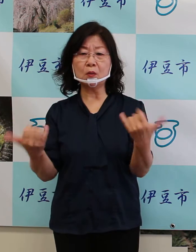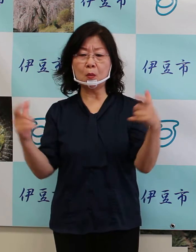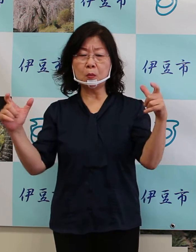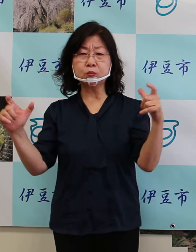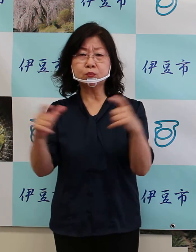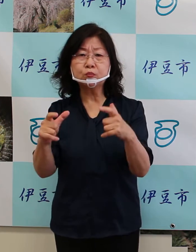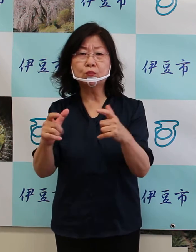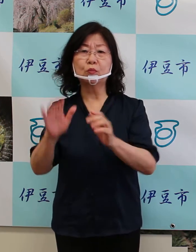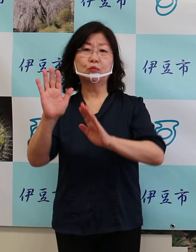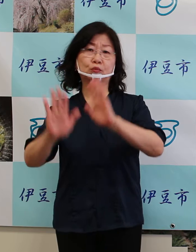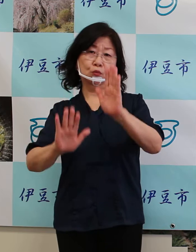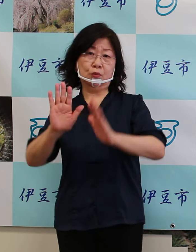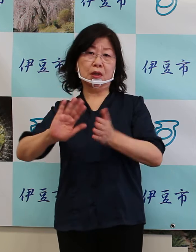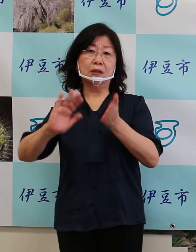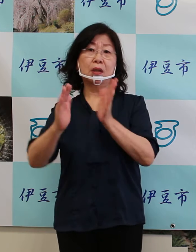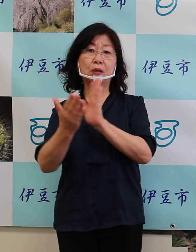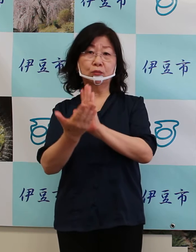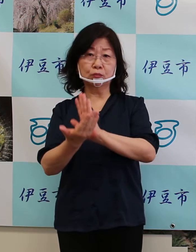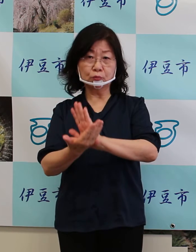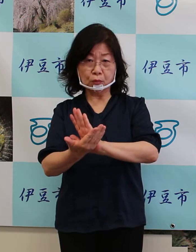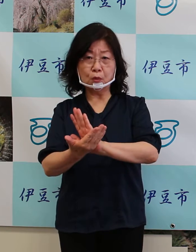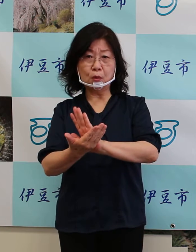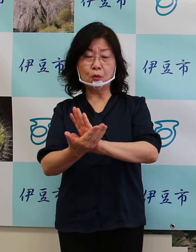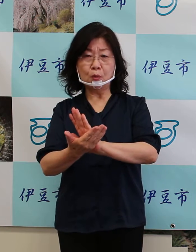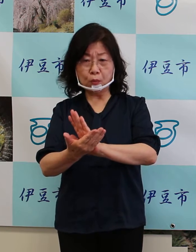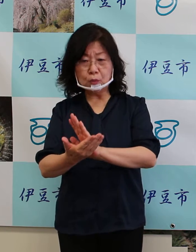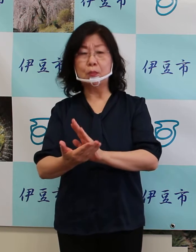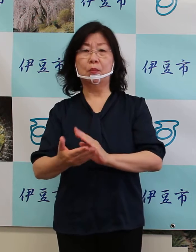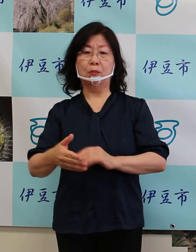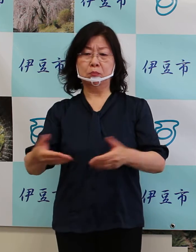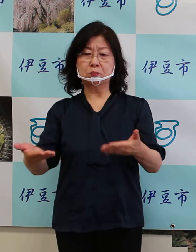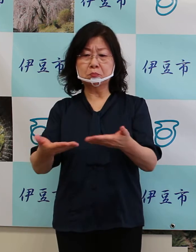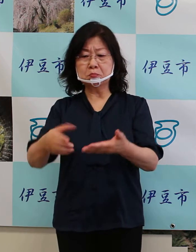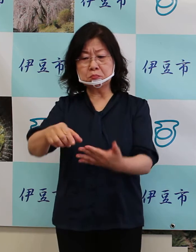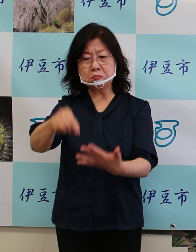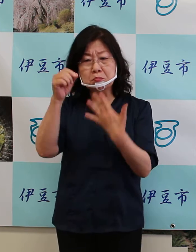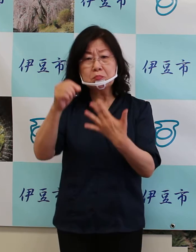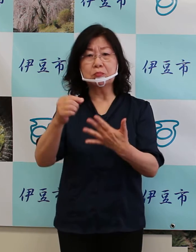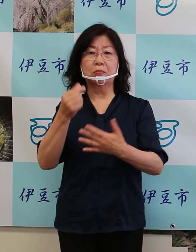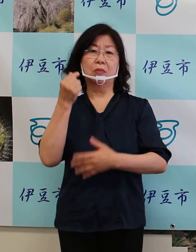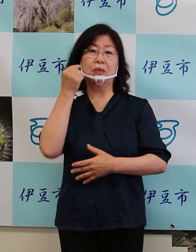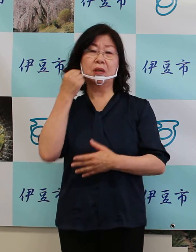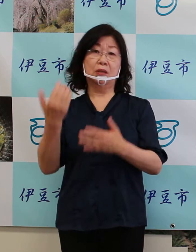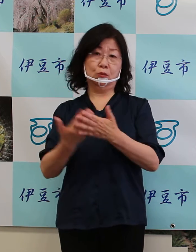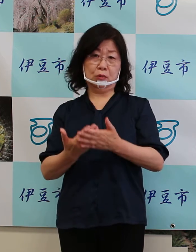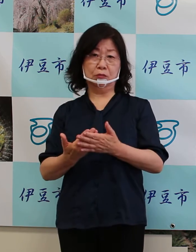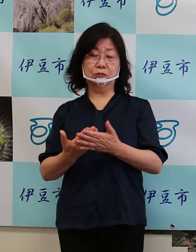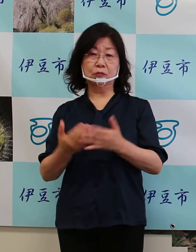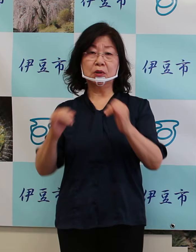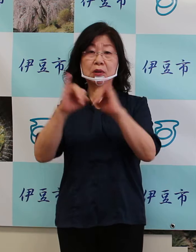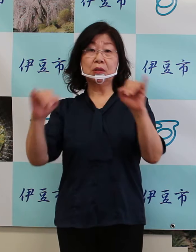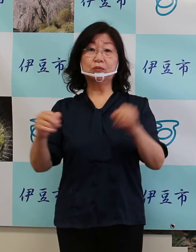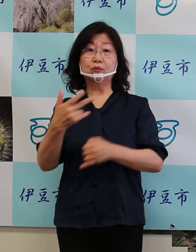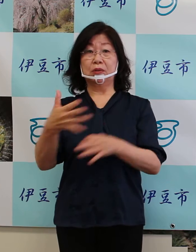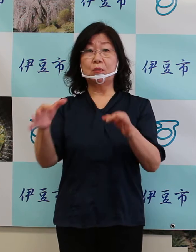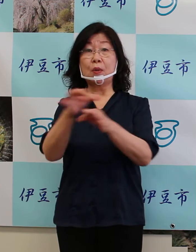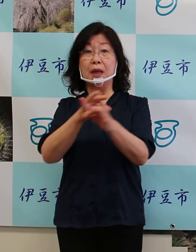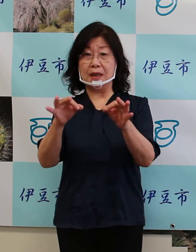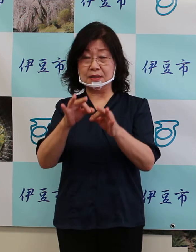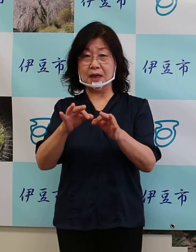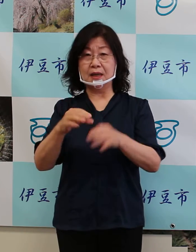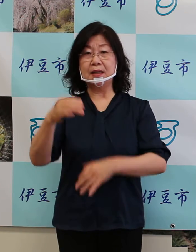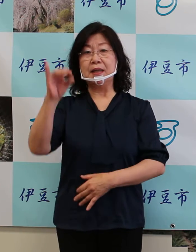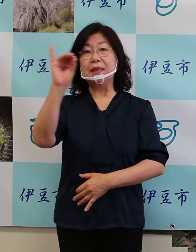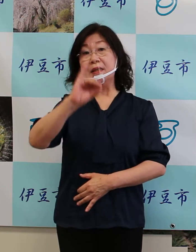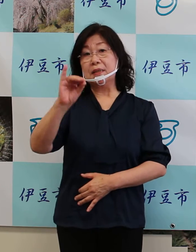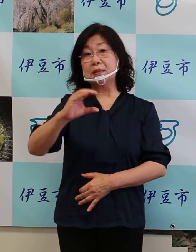くと従業員を取れなくなる恐れがあります。伊豆市の経済約1000億